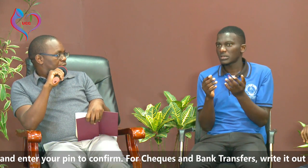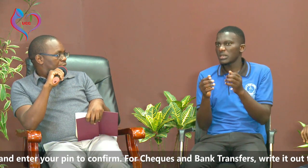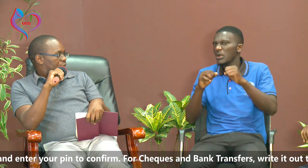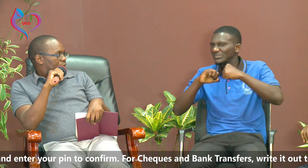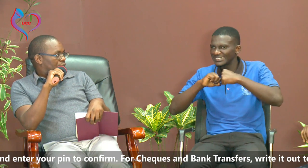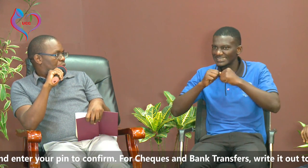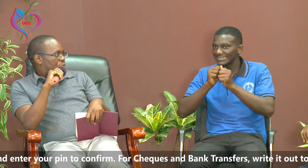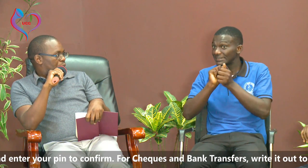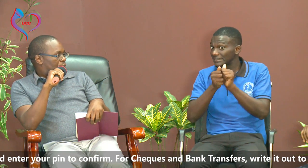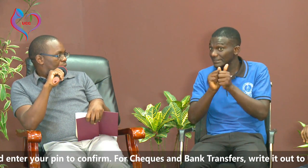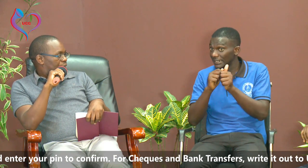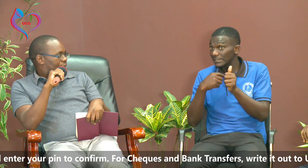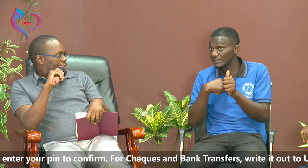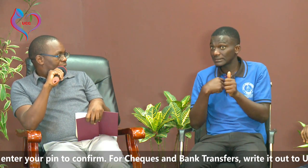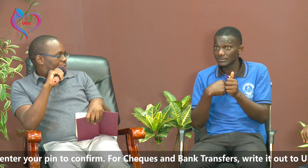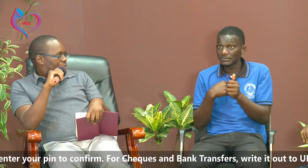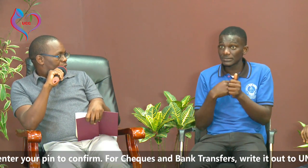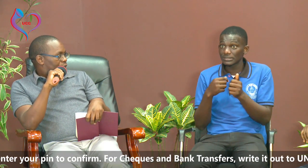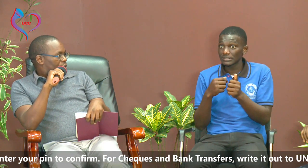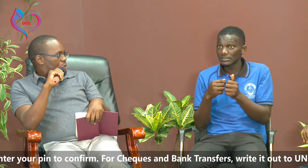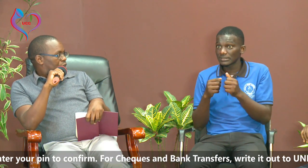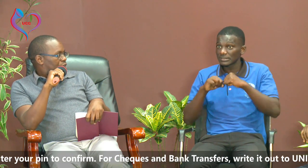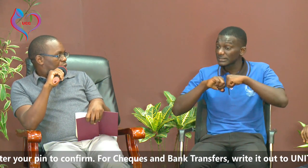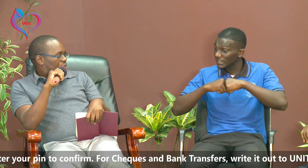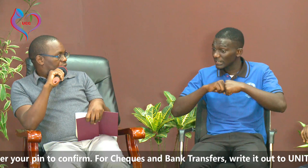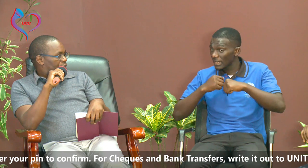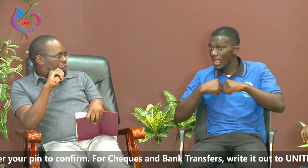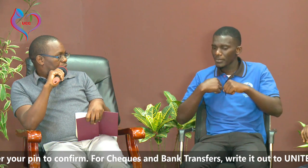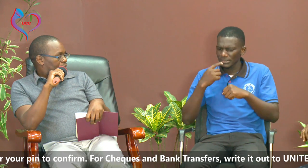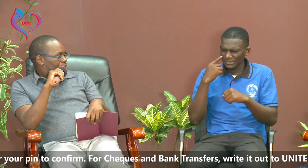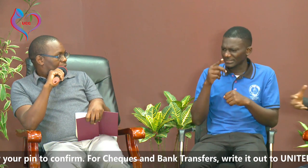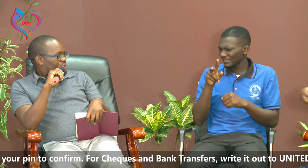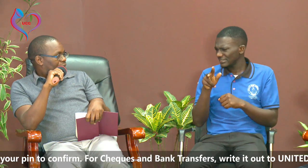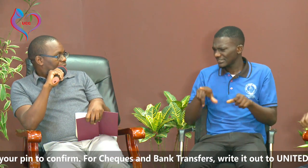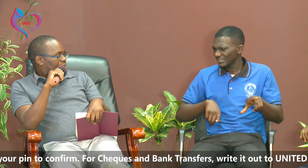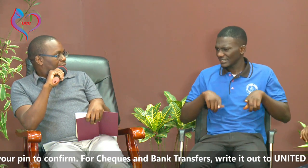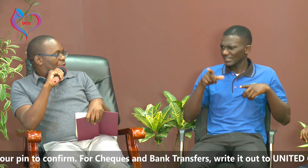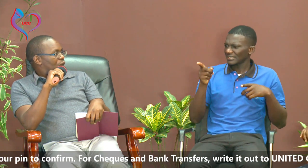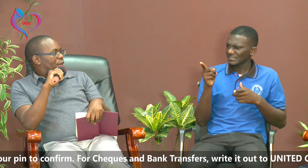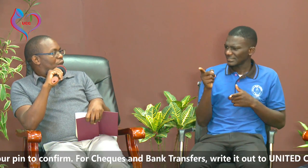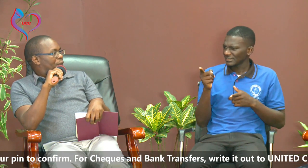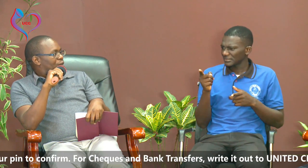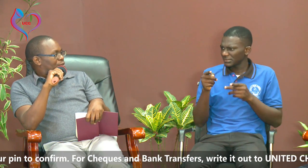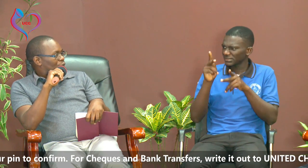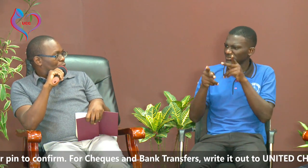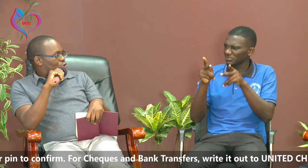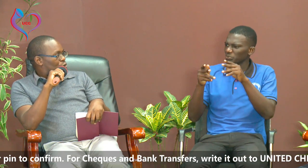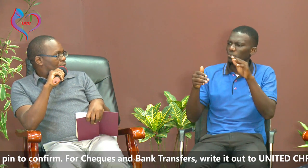stretching nga ndabo bulamu bwabwe olabe nti it's a collective effort. Yeah, waluwa abasomoza, waluwa abamagezi abakusonga